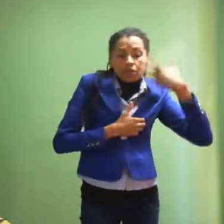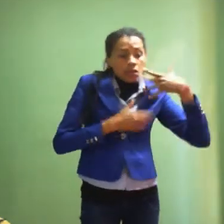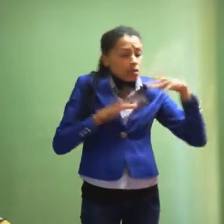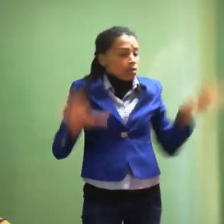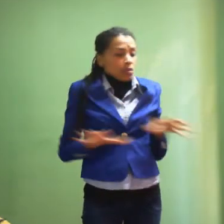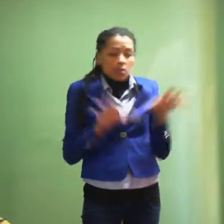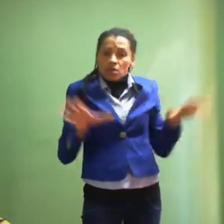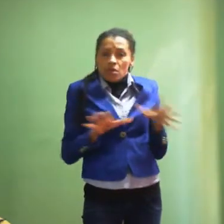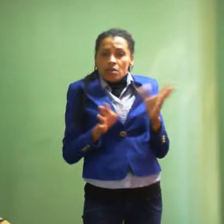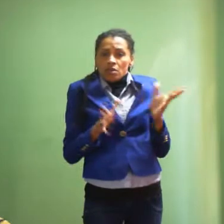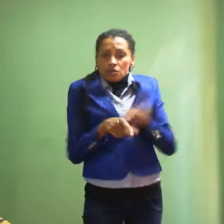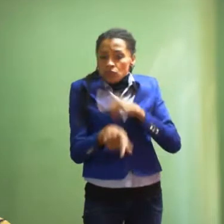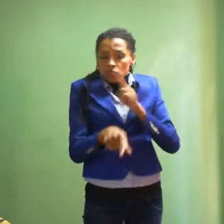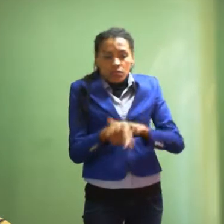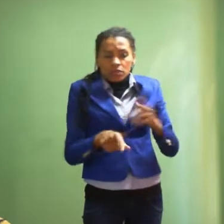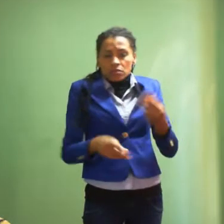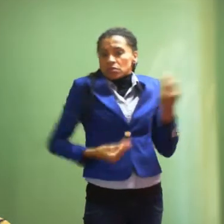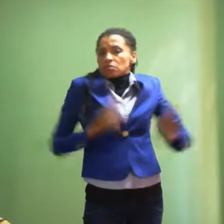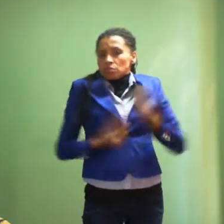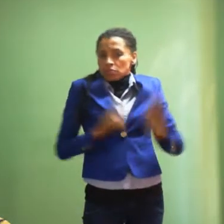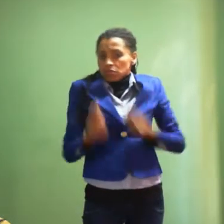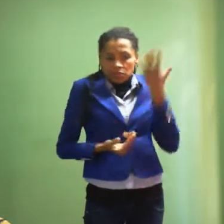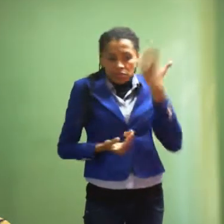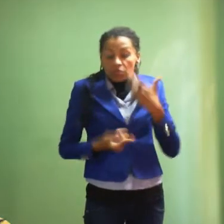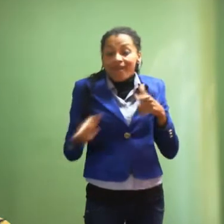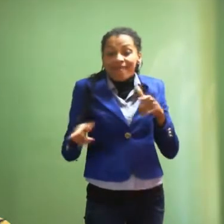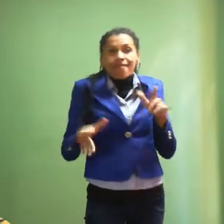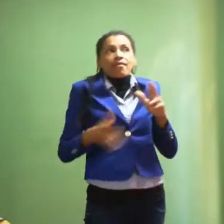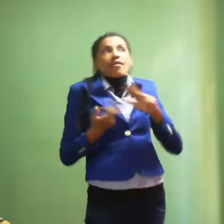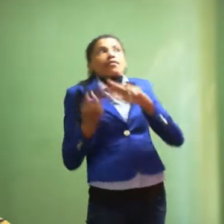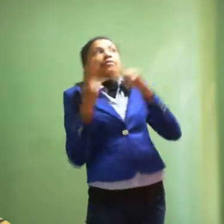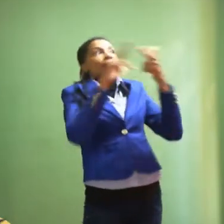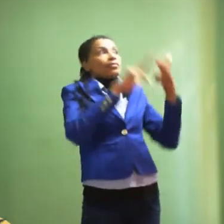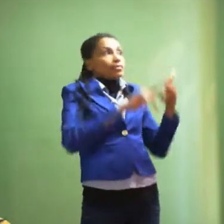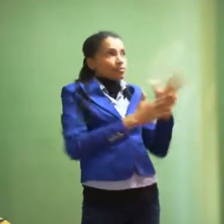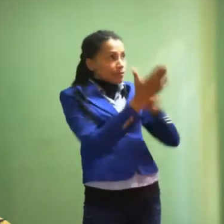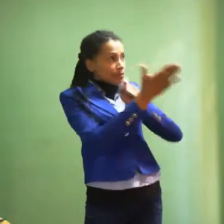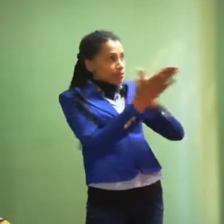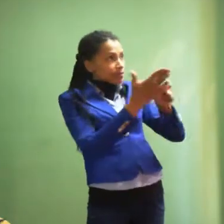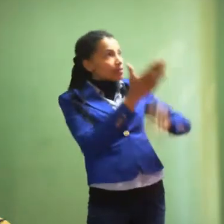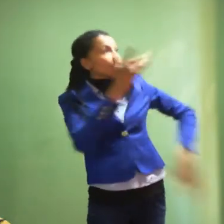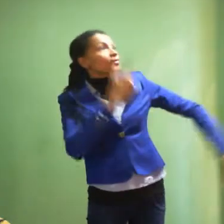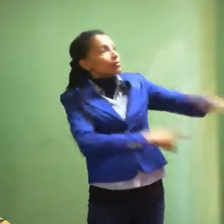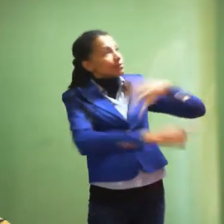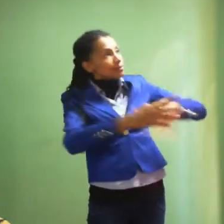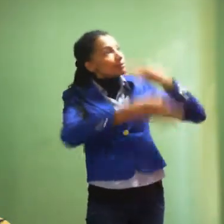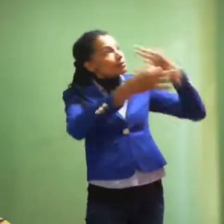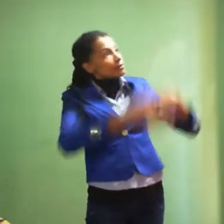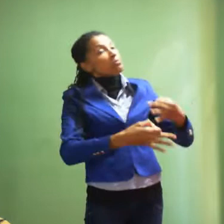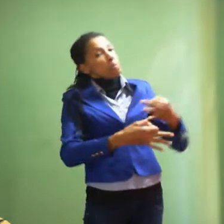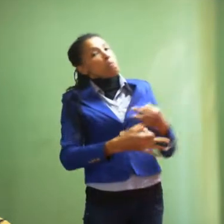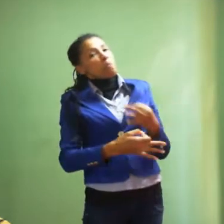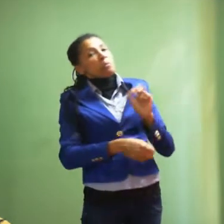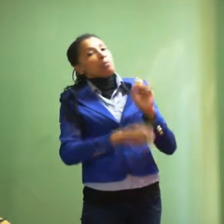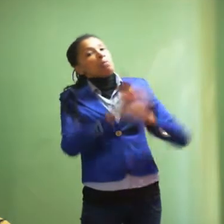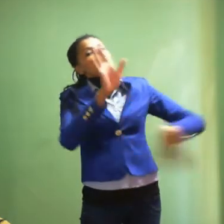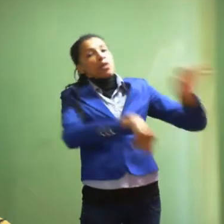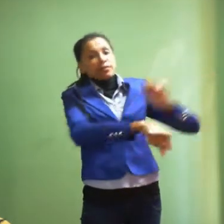y de cosas muy cercanas a ellos, y asimismo van a percibirla de esa manera, de una manera muy cercana para